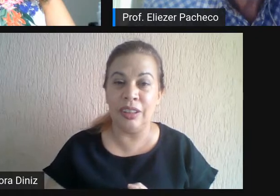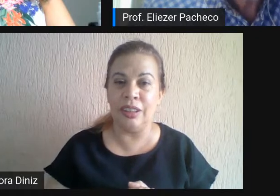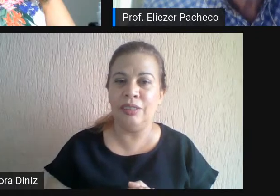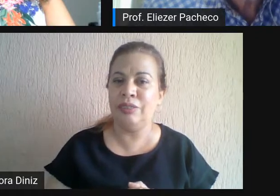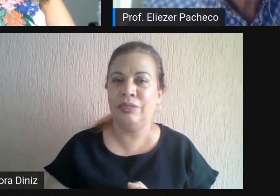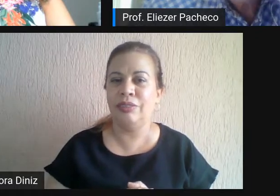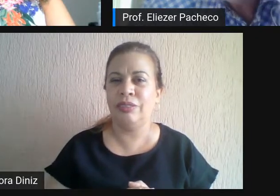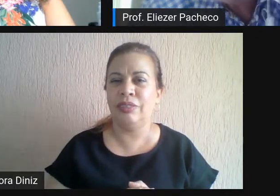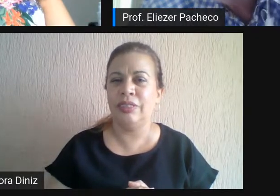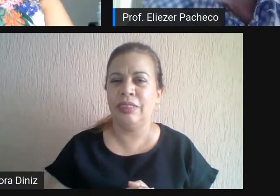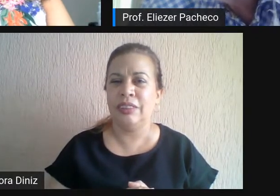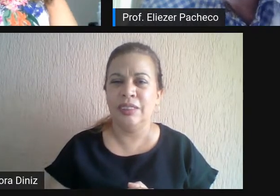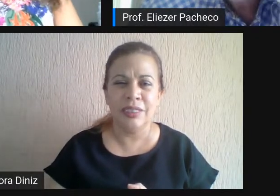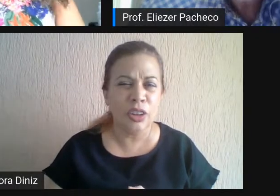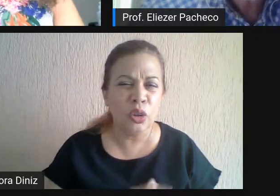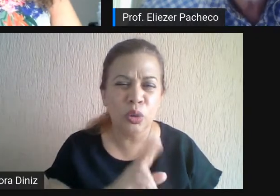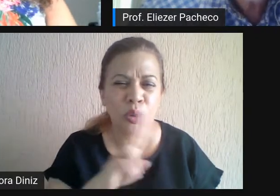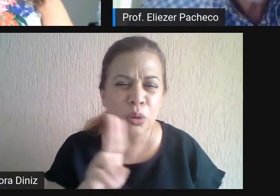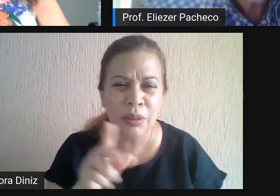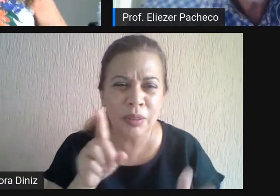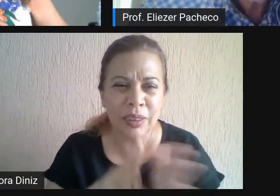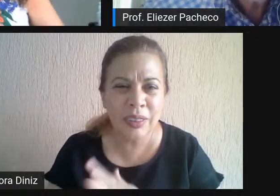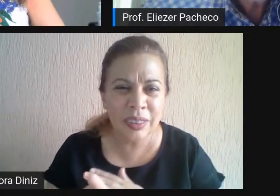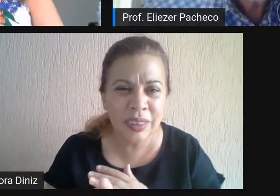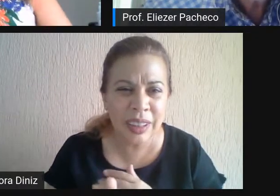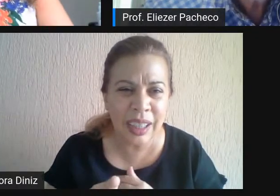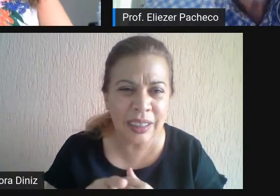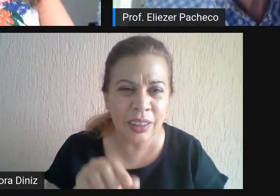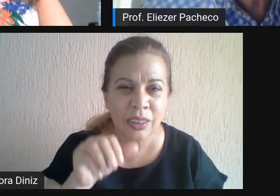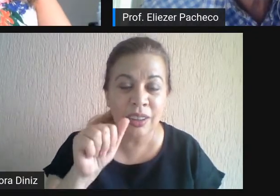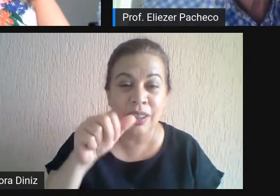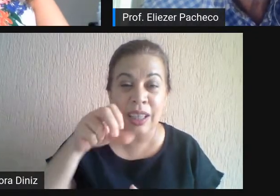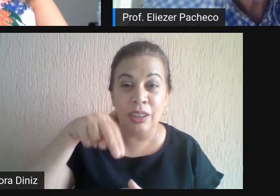Olha, como é o nome de quem perguntou mesmo que eu não